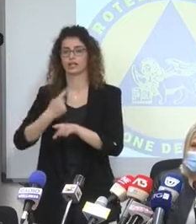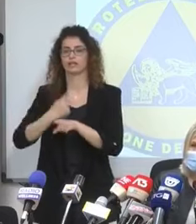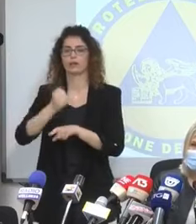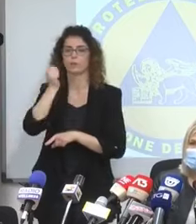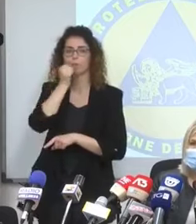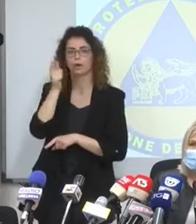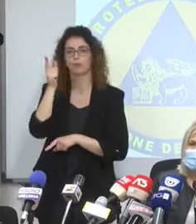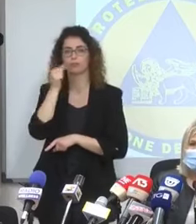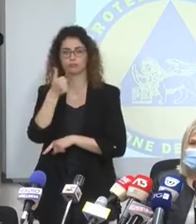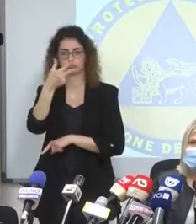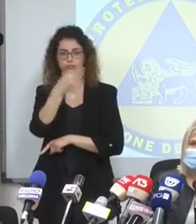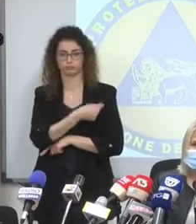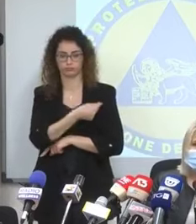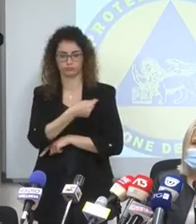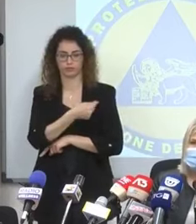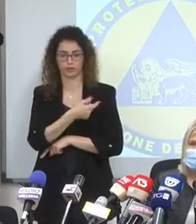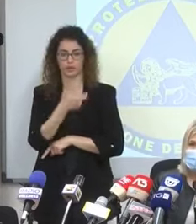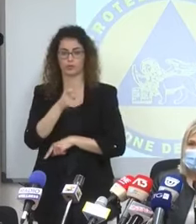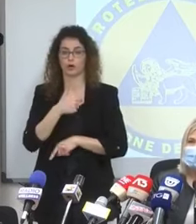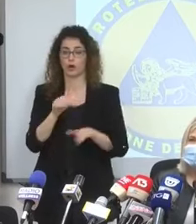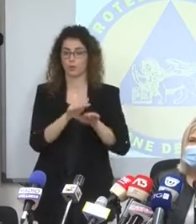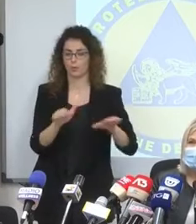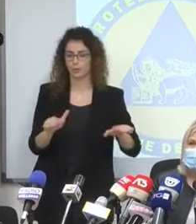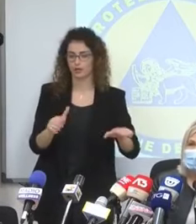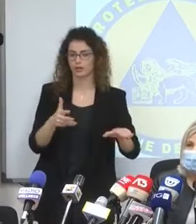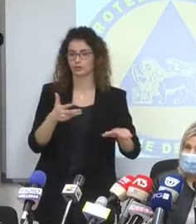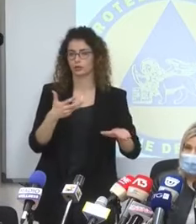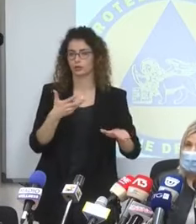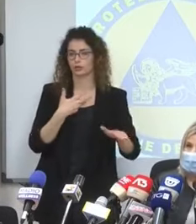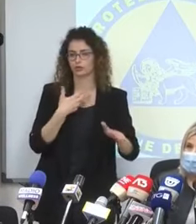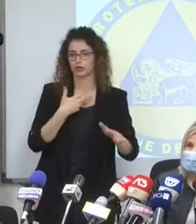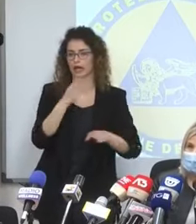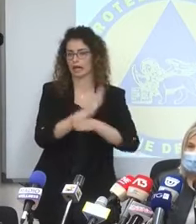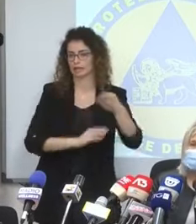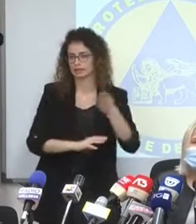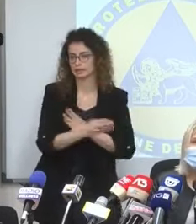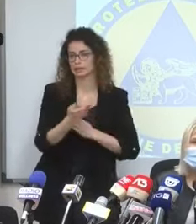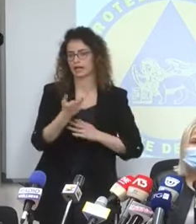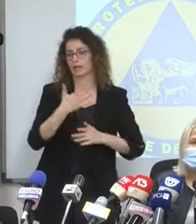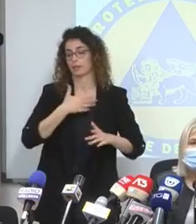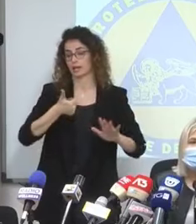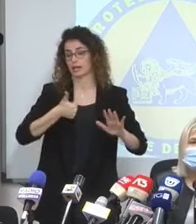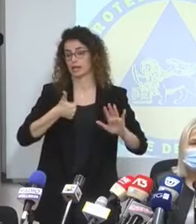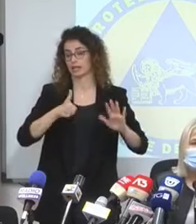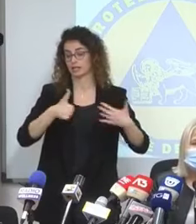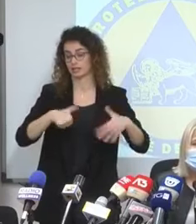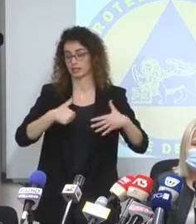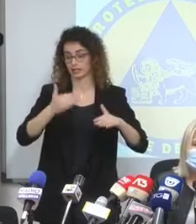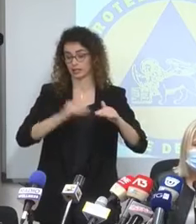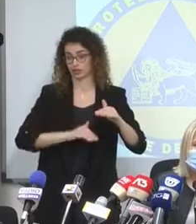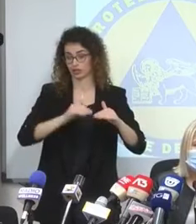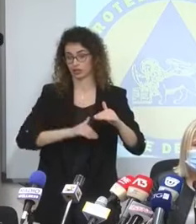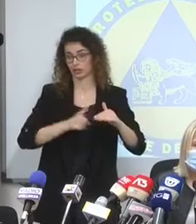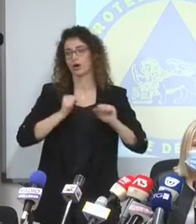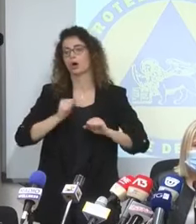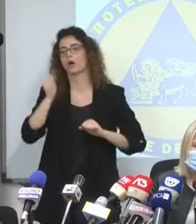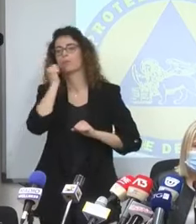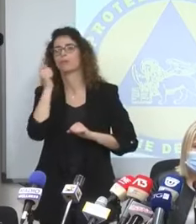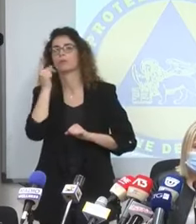no? Tutti i bambini sono con immunodeficienze, immunodepressi o comunque disabili sotto i 16 anni, e quindi con loro